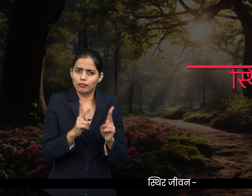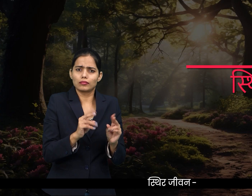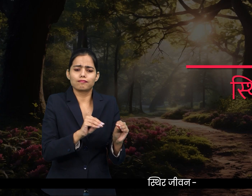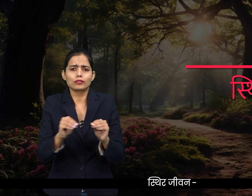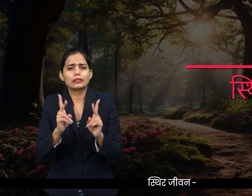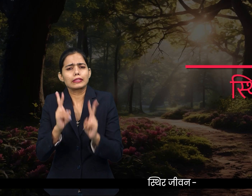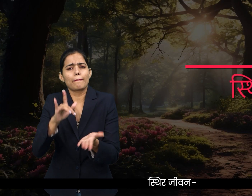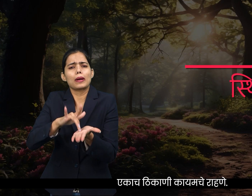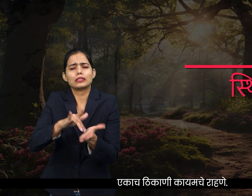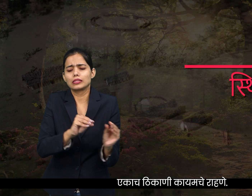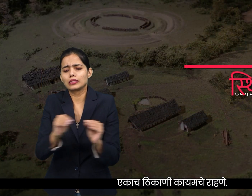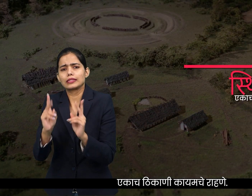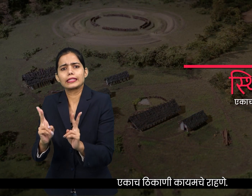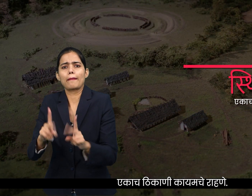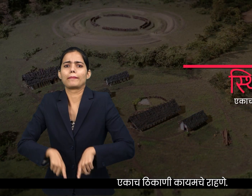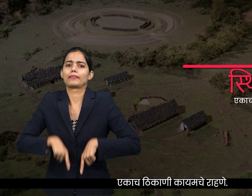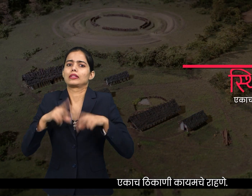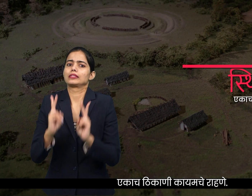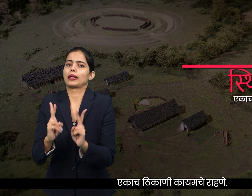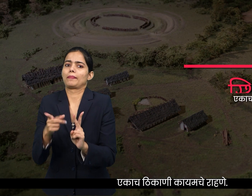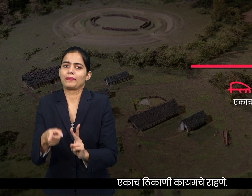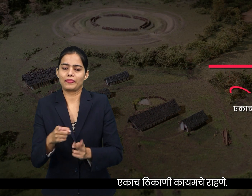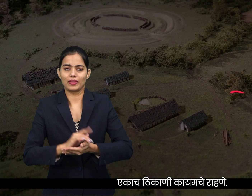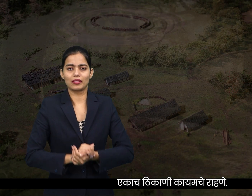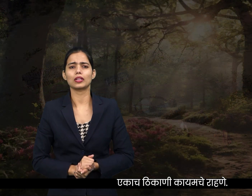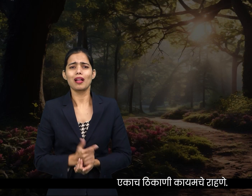स्थिर जीवन, एकाच ठिकाणी कायमचे राहणे.